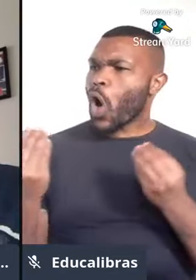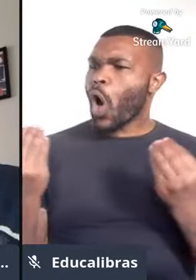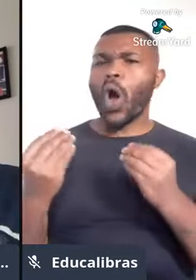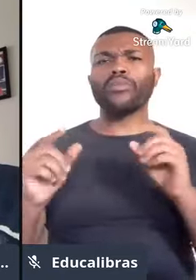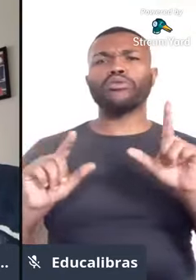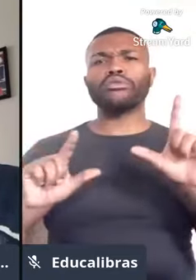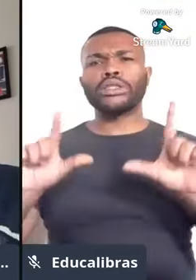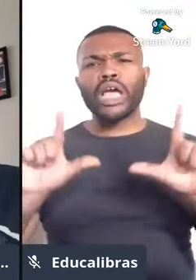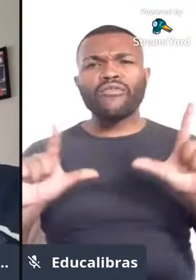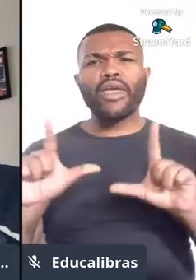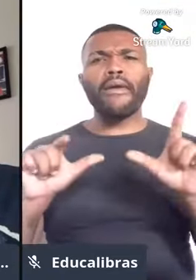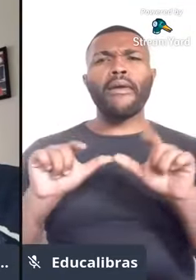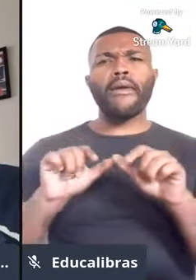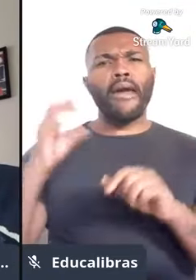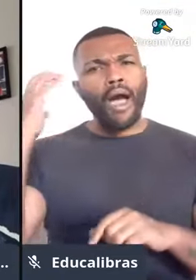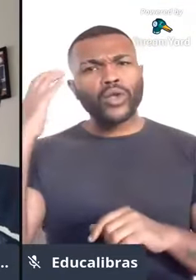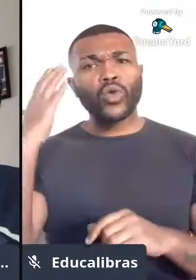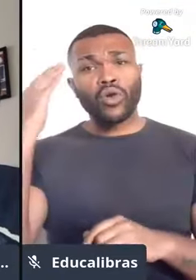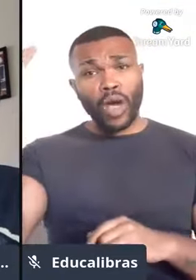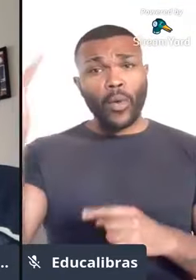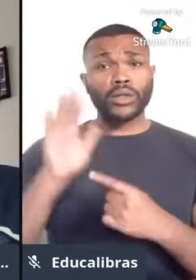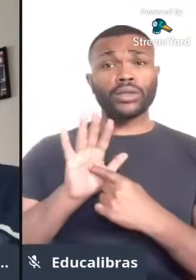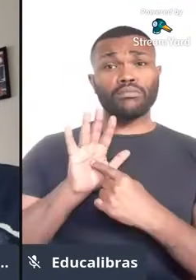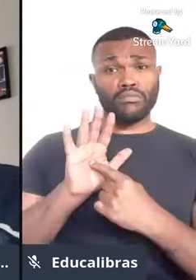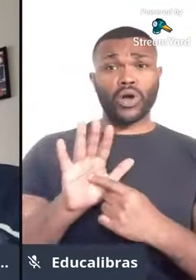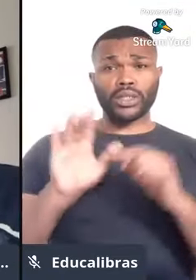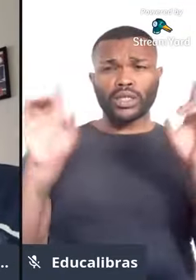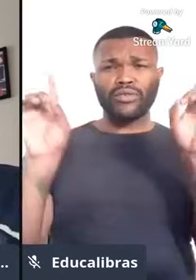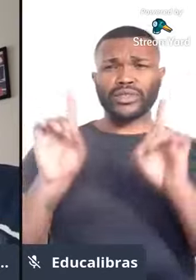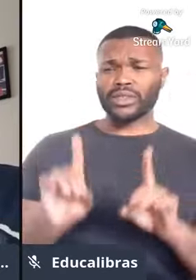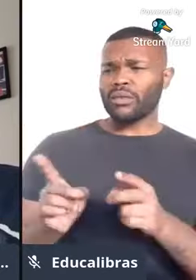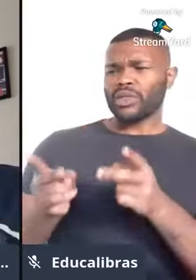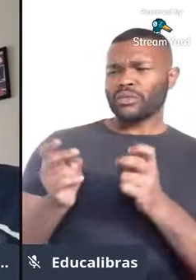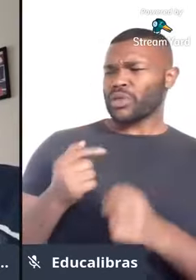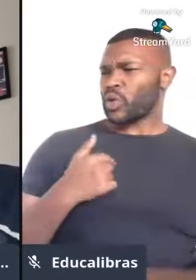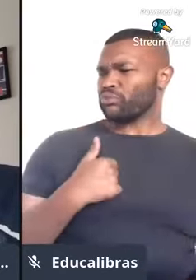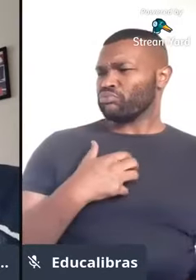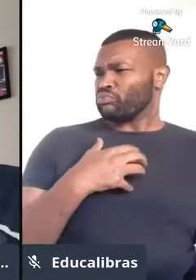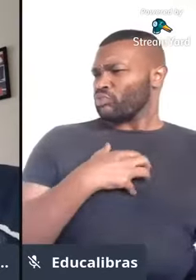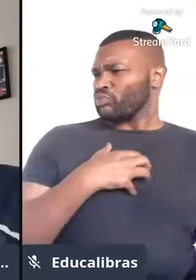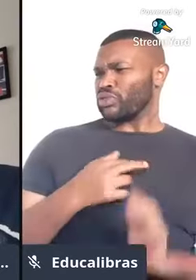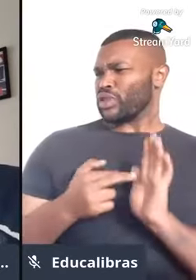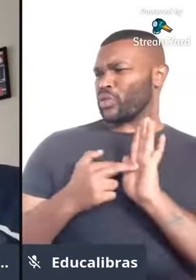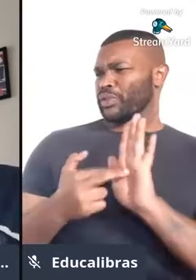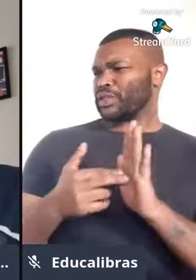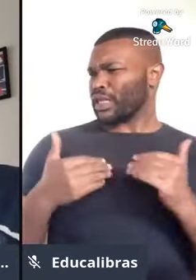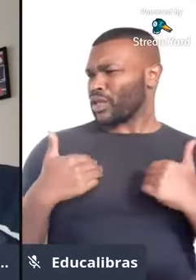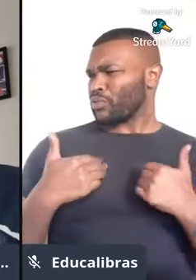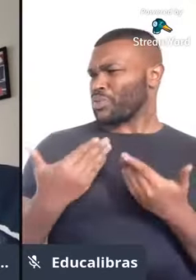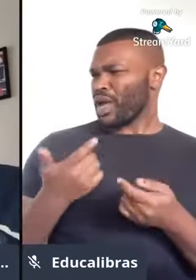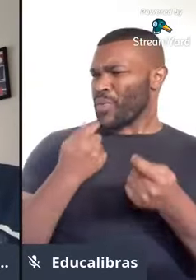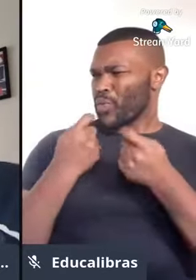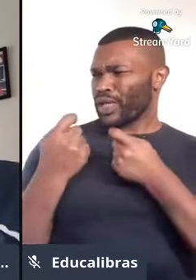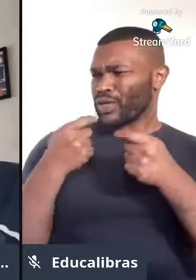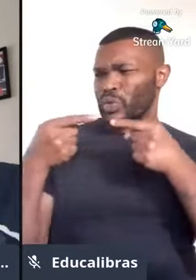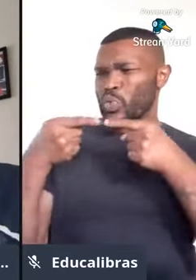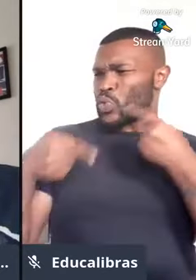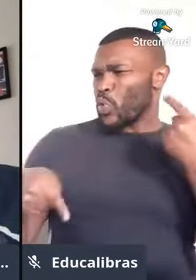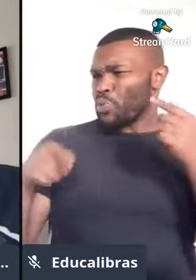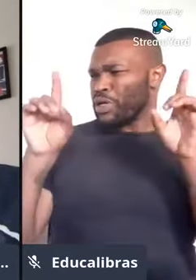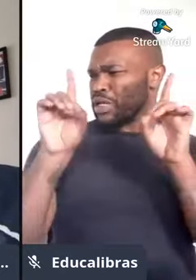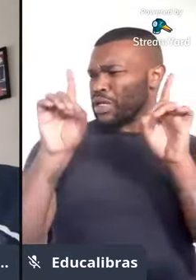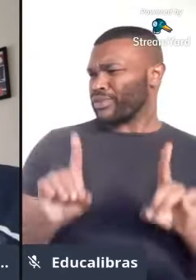pessoa com deficiência. E eu achava tudo muito ruim. Eu não me sentia representado naquelas reportagens, que era, na